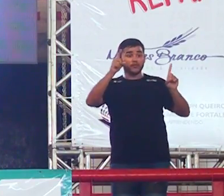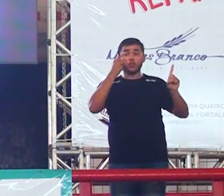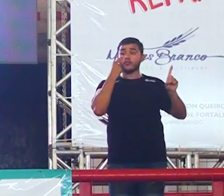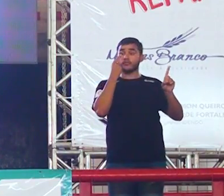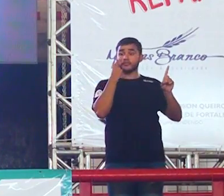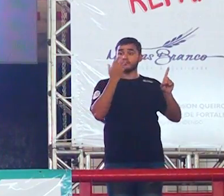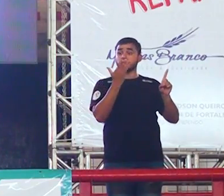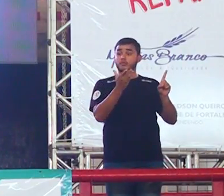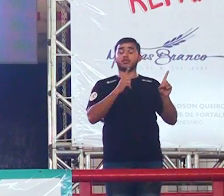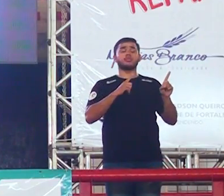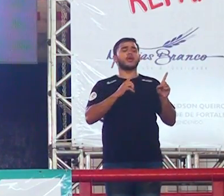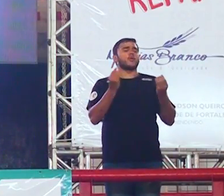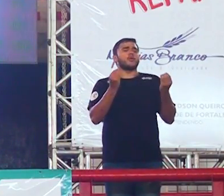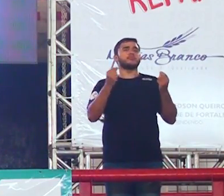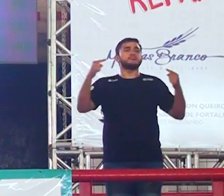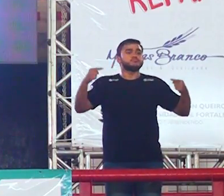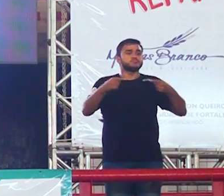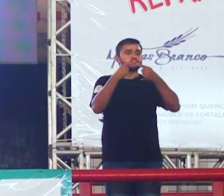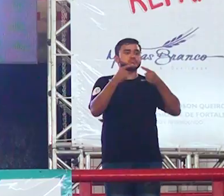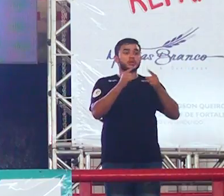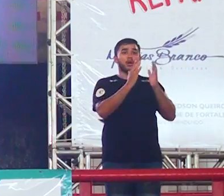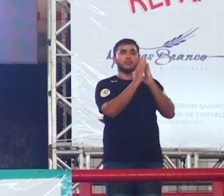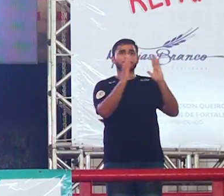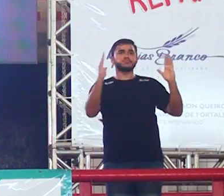período do experimento? Gente,